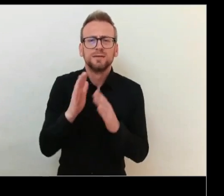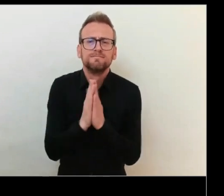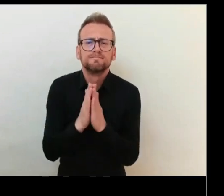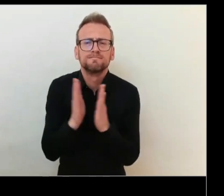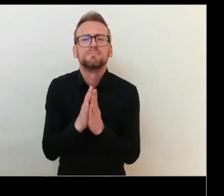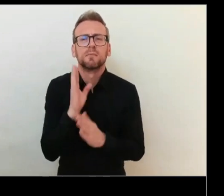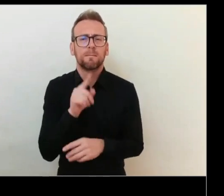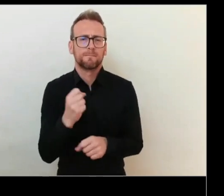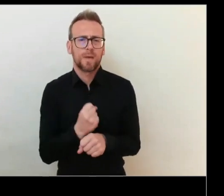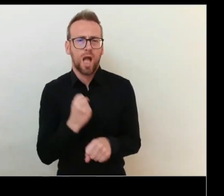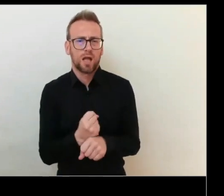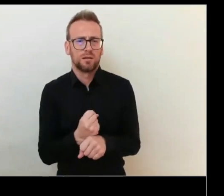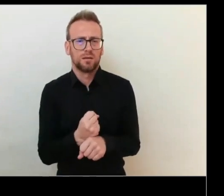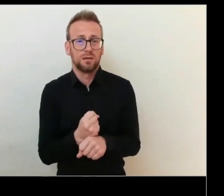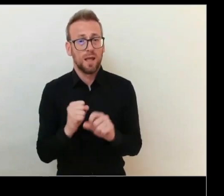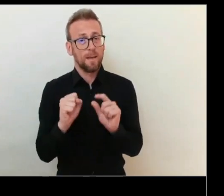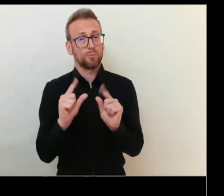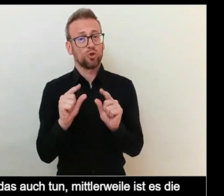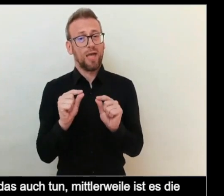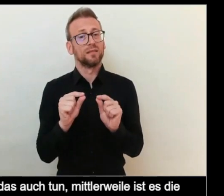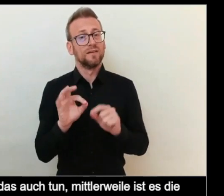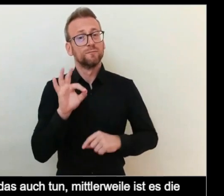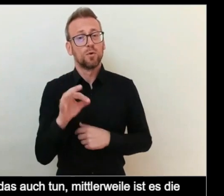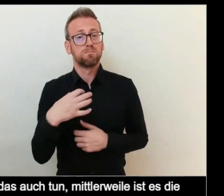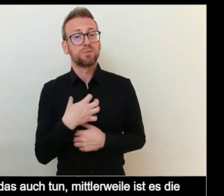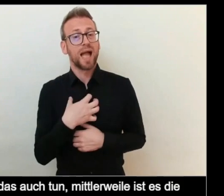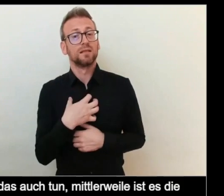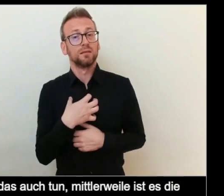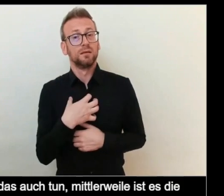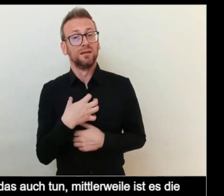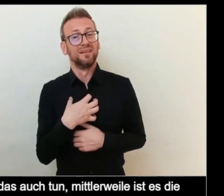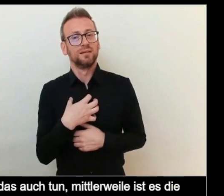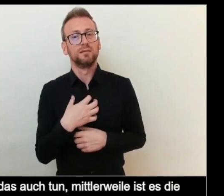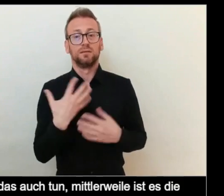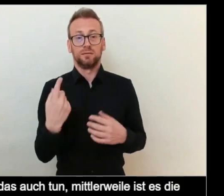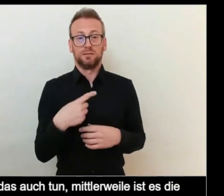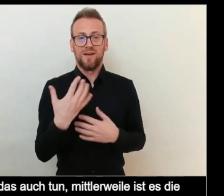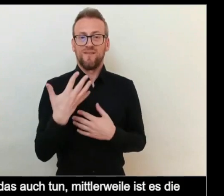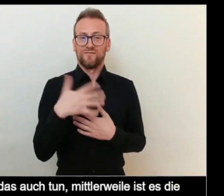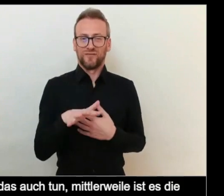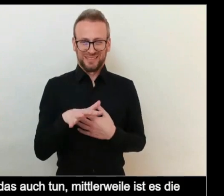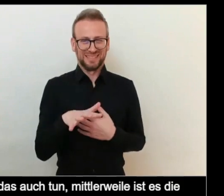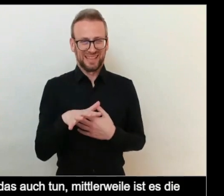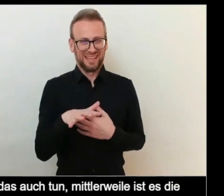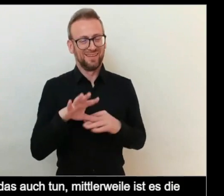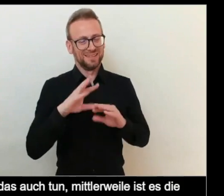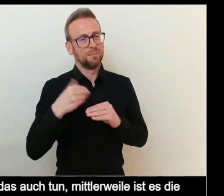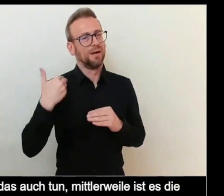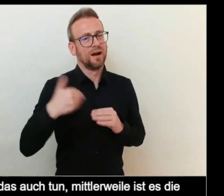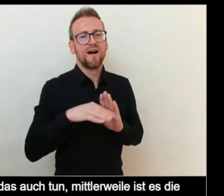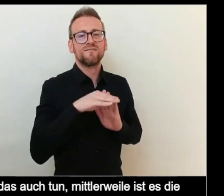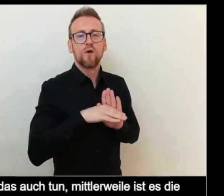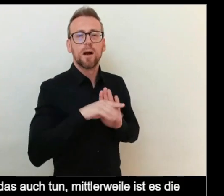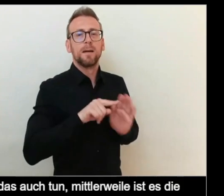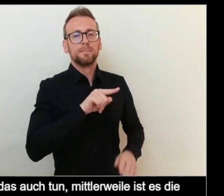werden. Welchen Inhalt wird sie haben? Sie wird den Inhalt haben, dass die bisherigen Regelungen zur Maskenpflicht bestehen